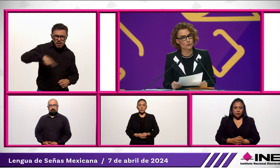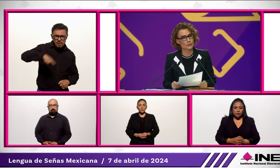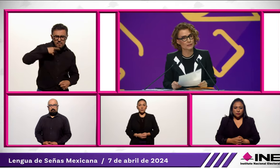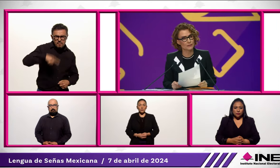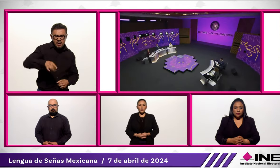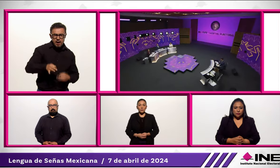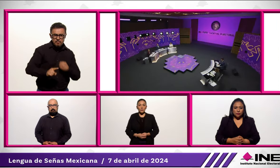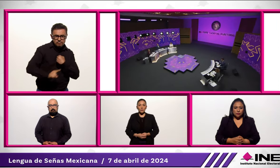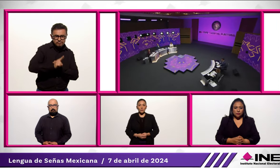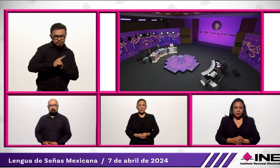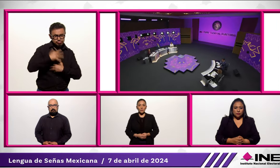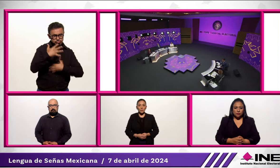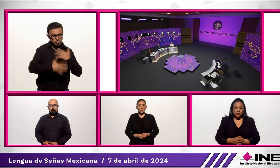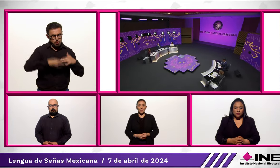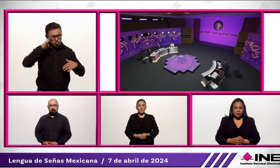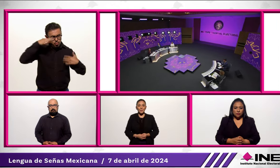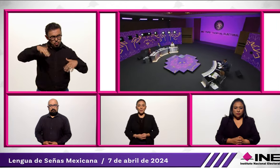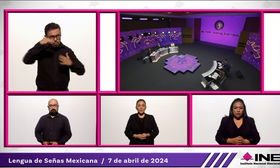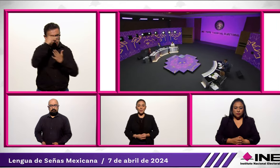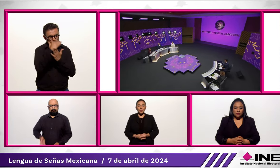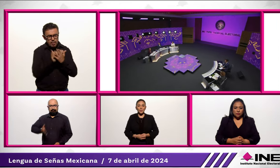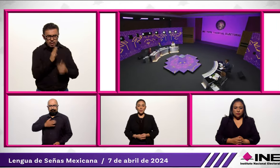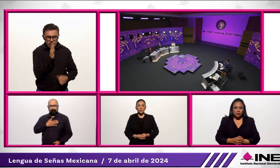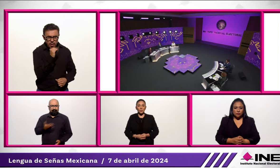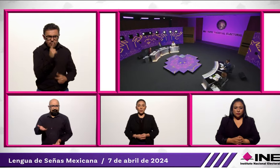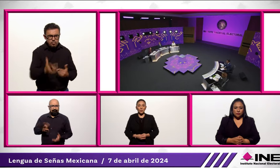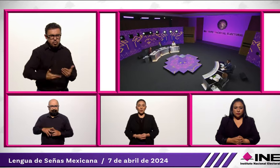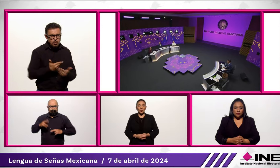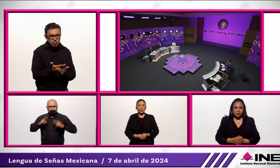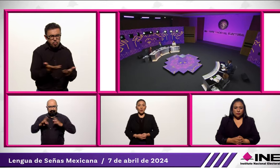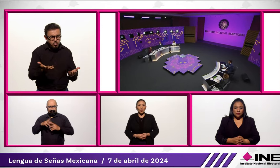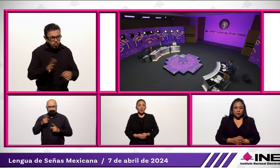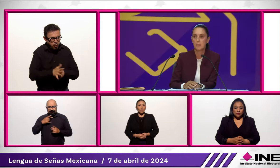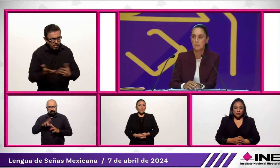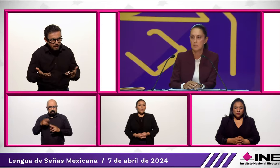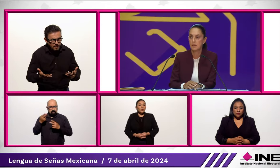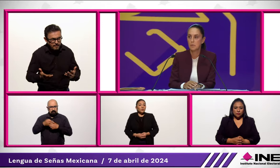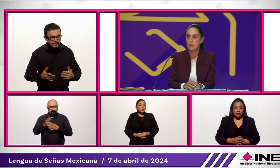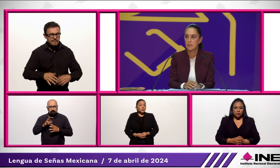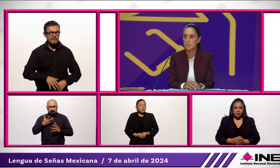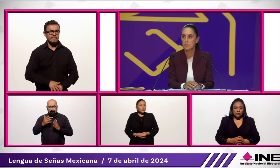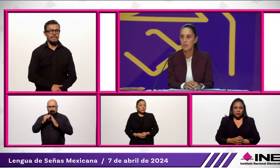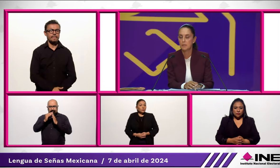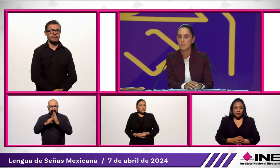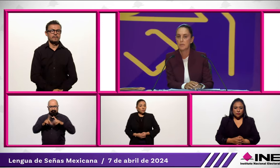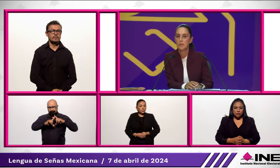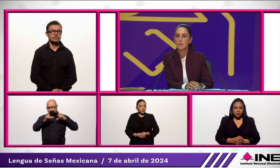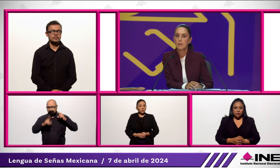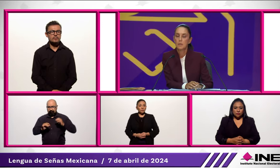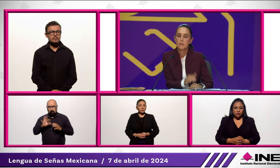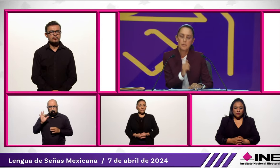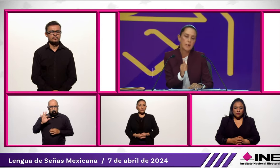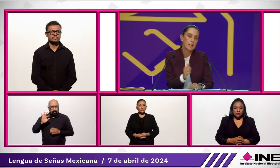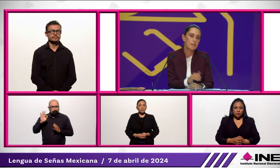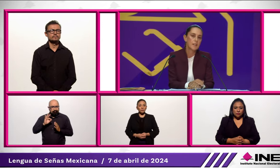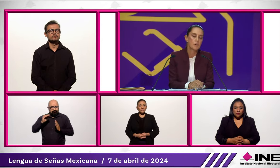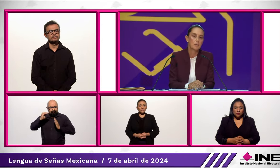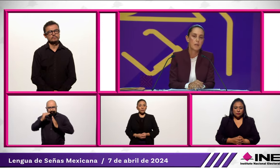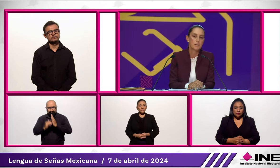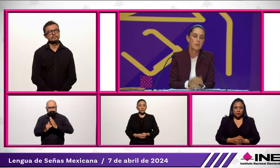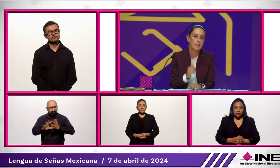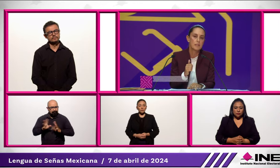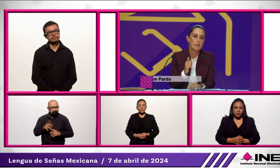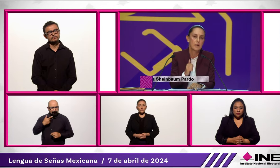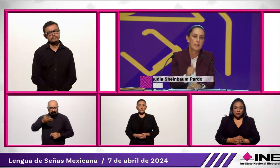bajar los índices? Bueno, los índices de feminicidio a nivel nacional han bajado más de 40%. Cuando fui jefa